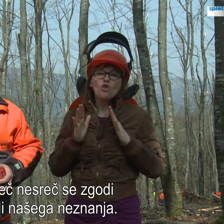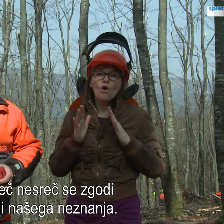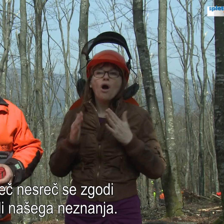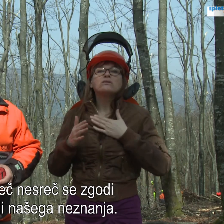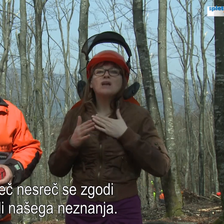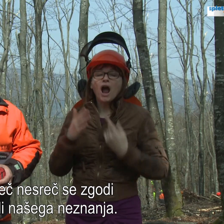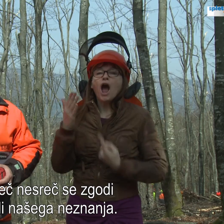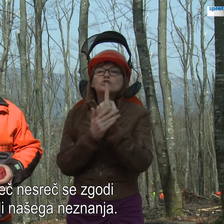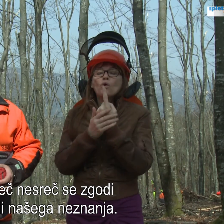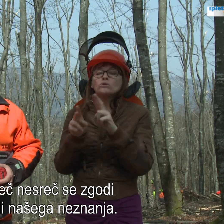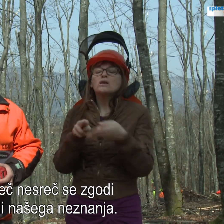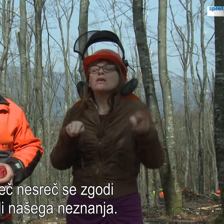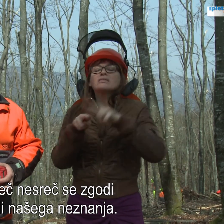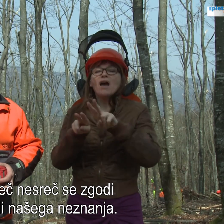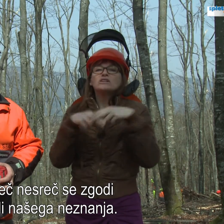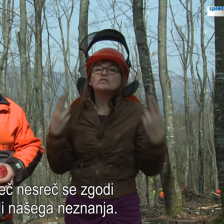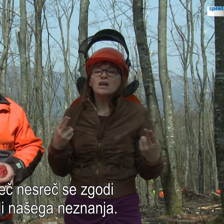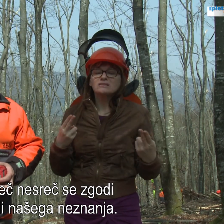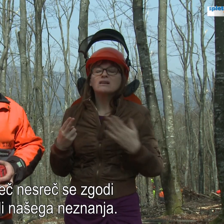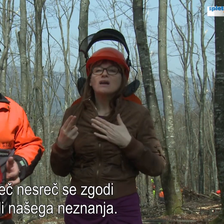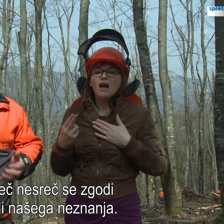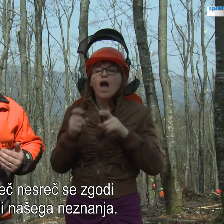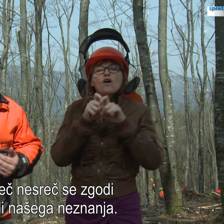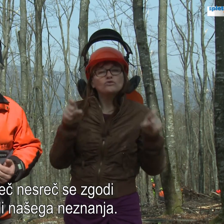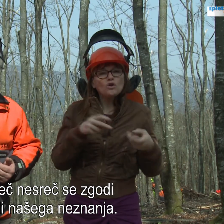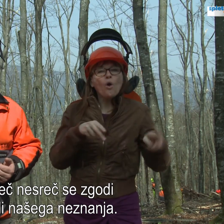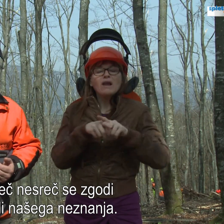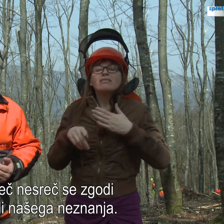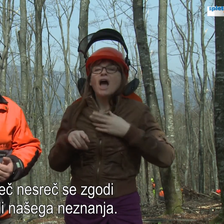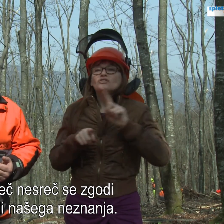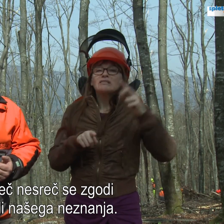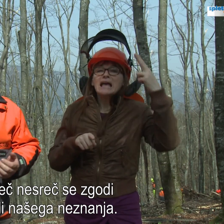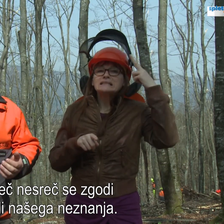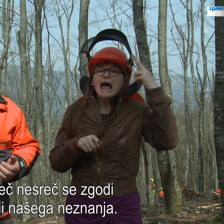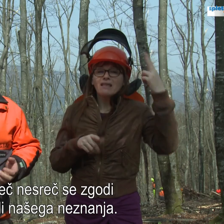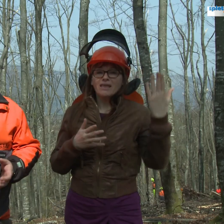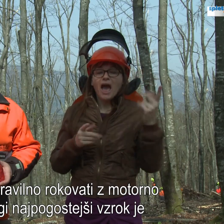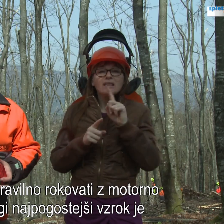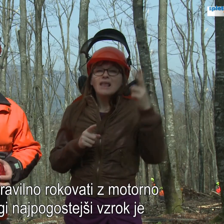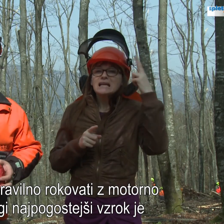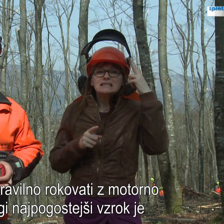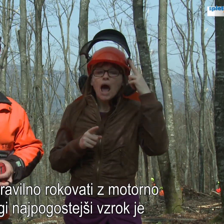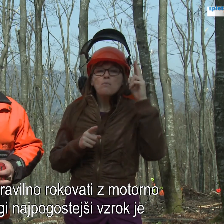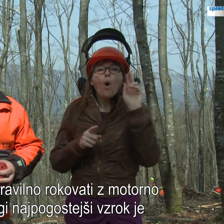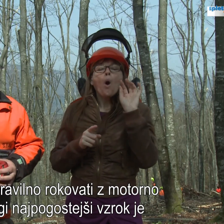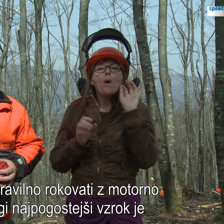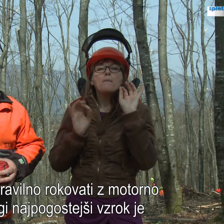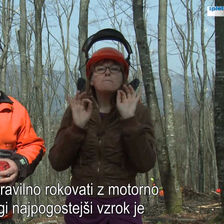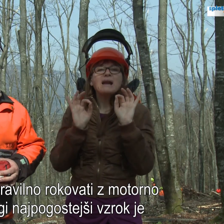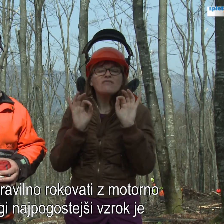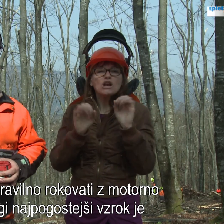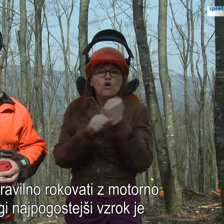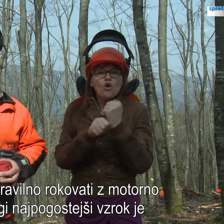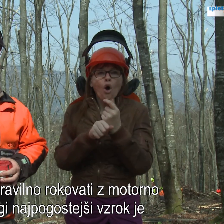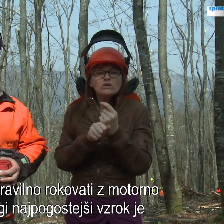največ nesreč? Največkrat je vzrok za nesreče naše neznanje. Ne znamo pravilno rokovati z